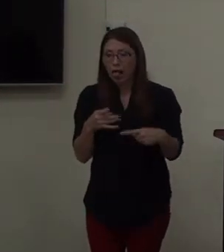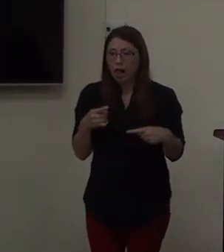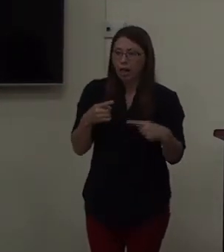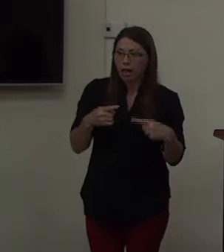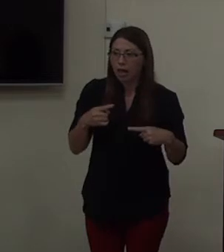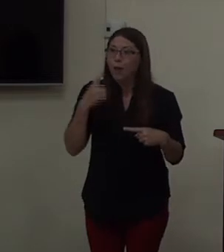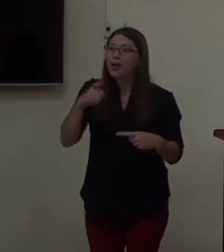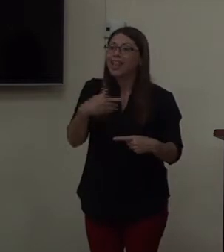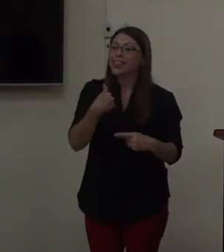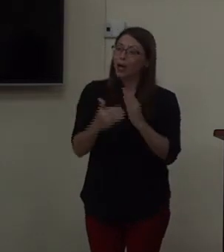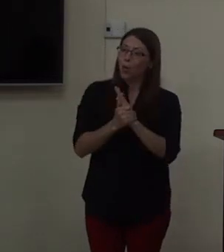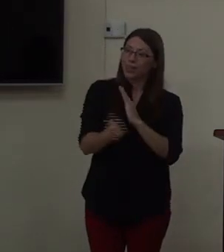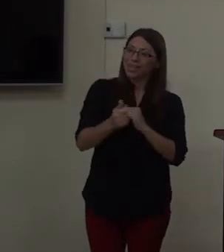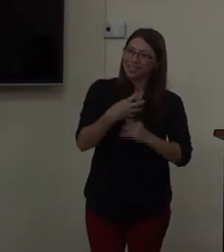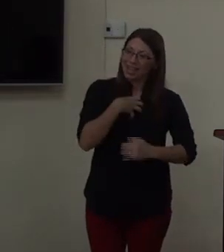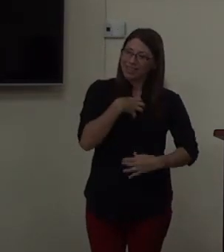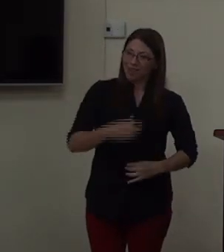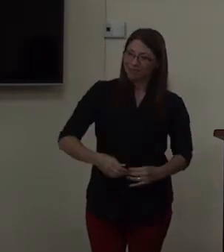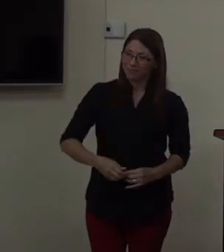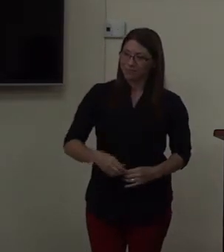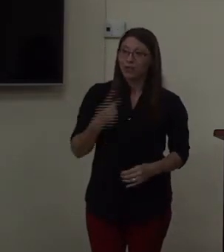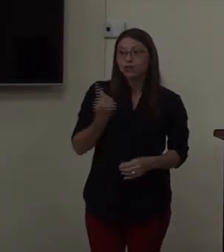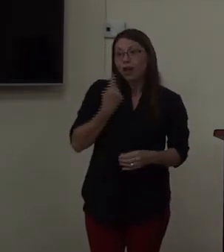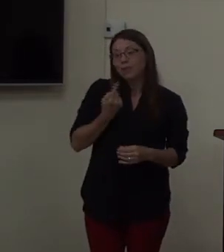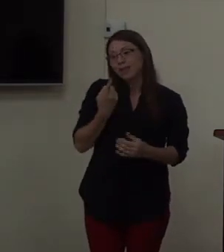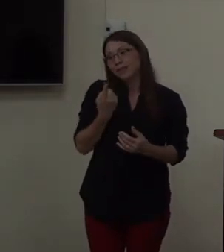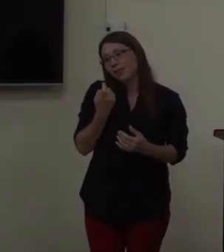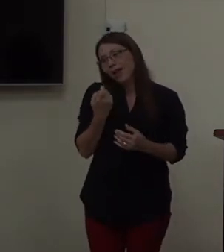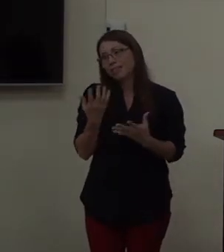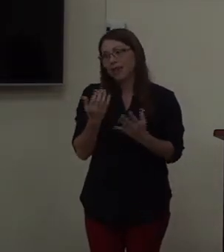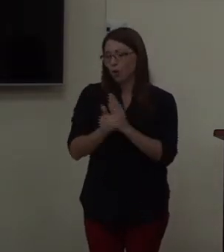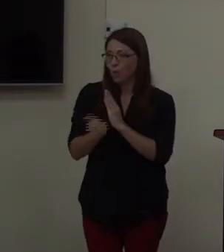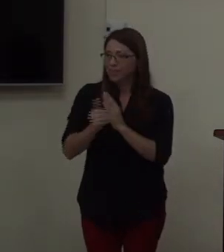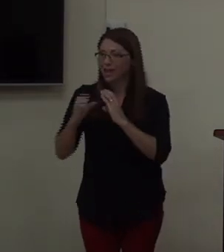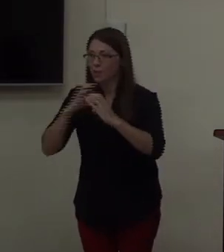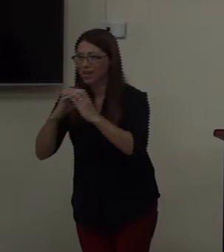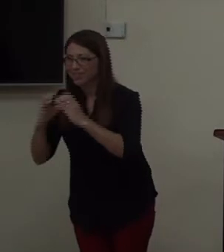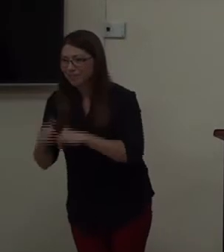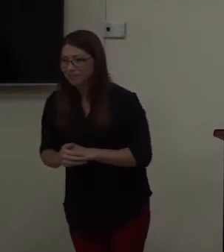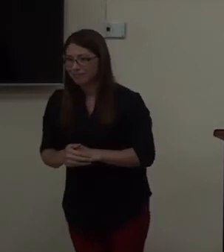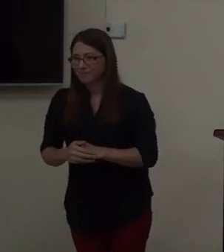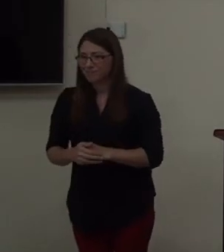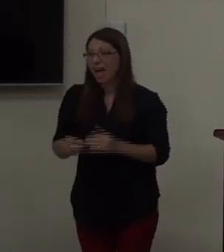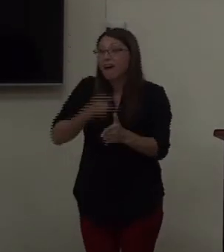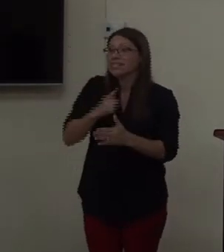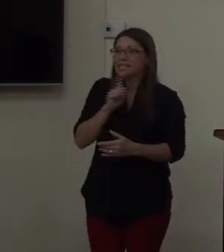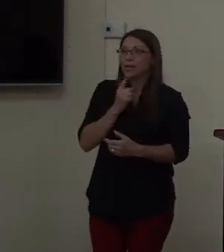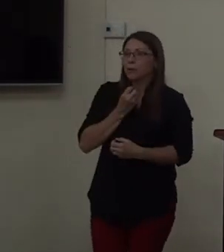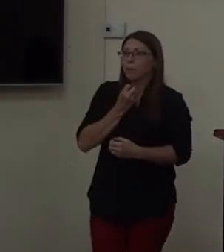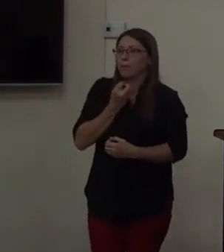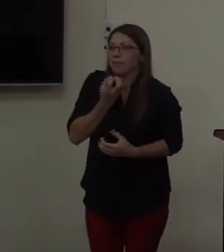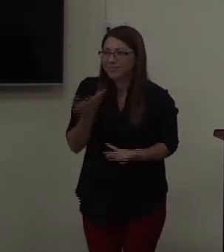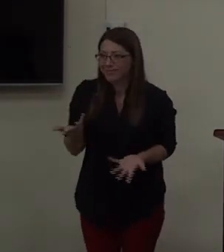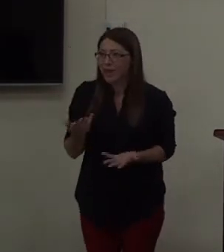competencia nativa, ¿verdad? Solamente que le falta muchas veces competencia comunicativa, muchas veces que no se atreve. Entonces, por ejemplo, yo